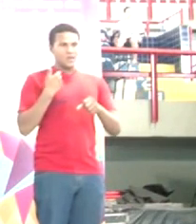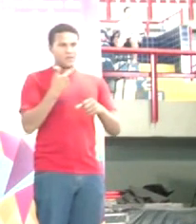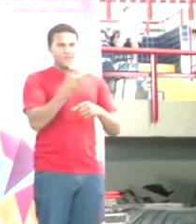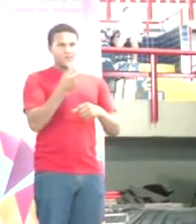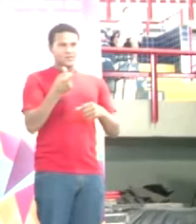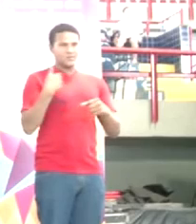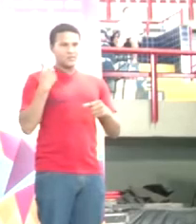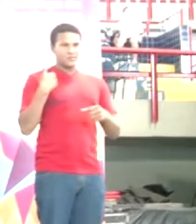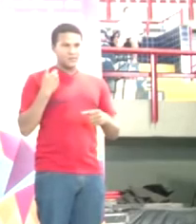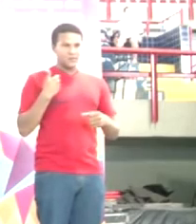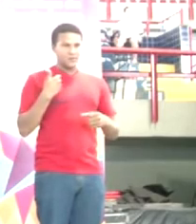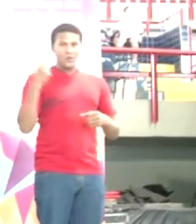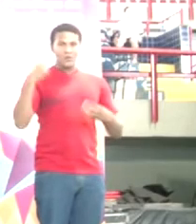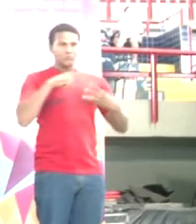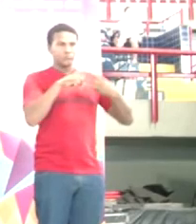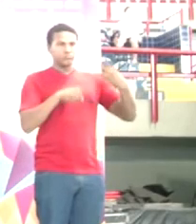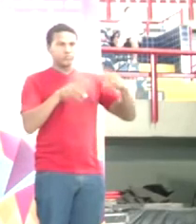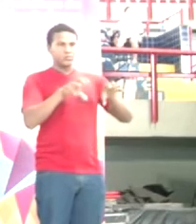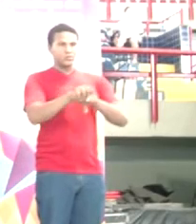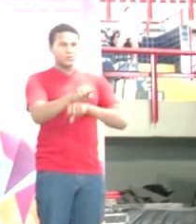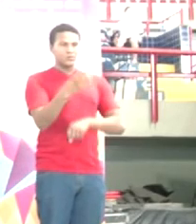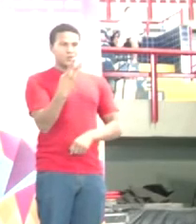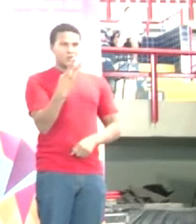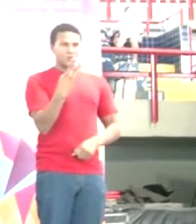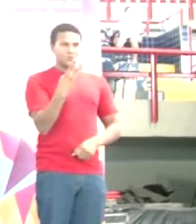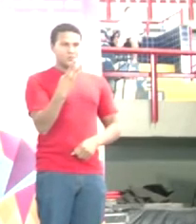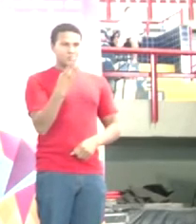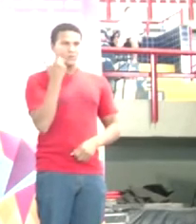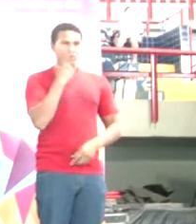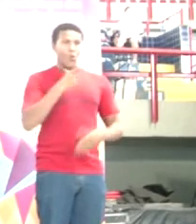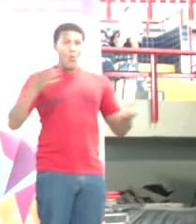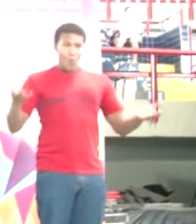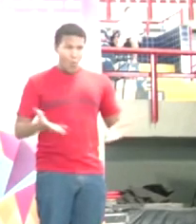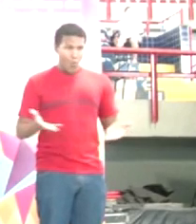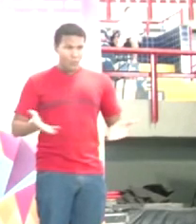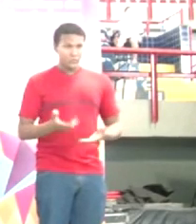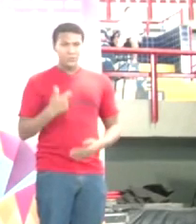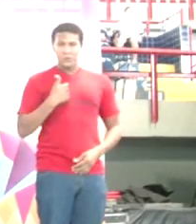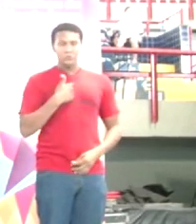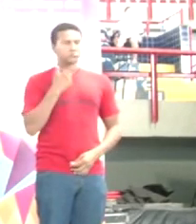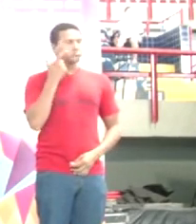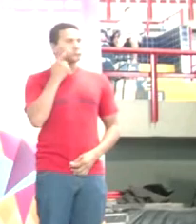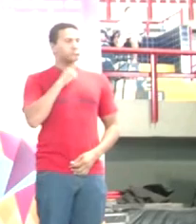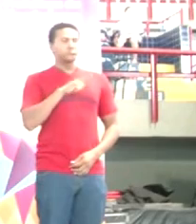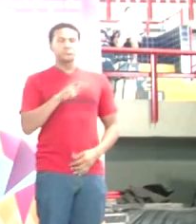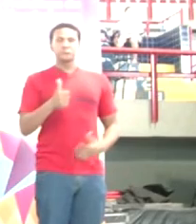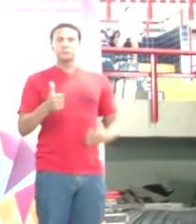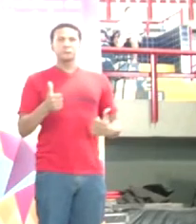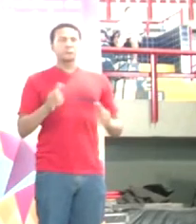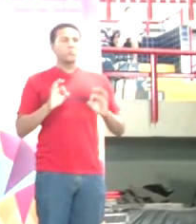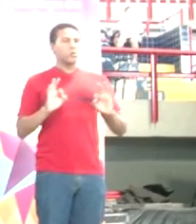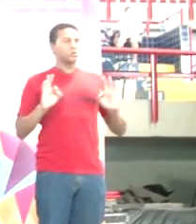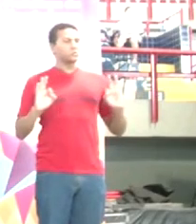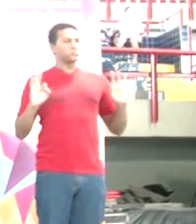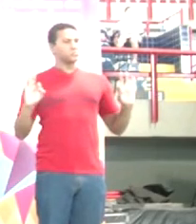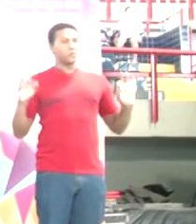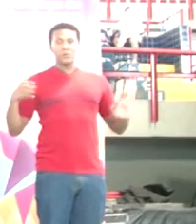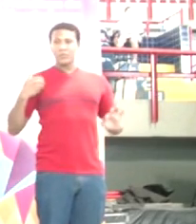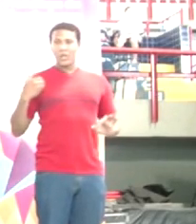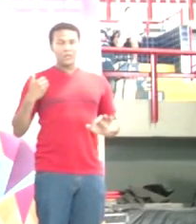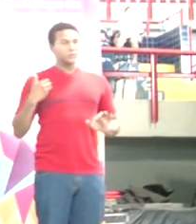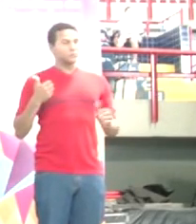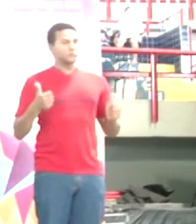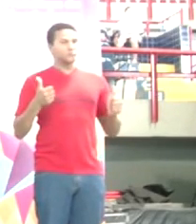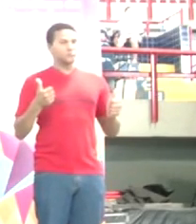cara totalmente realizado, né? Por estar passando esse conhecimento para um grande número de alunos. Então, nunca deixe de estudar. É